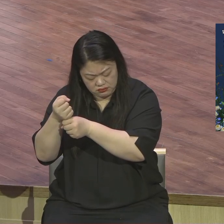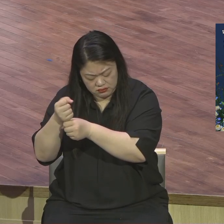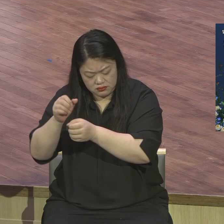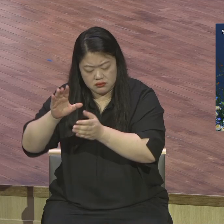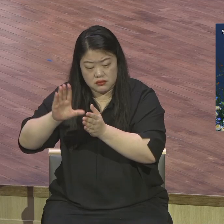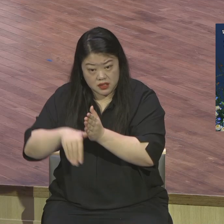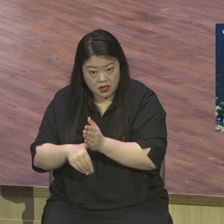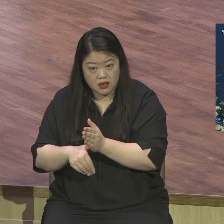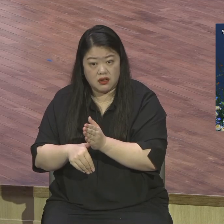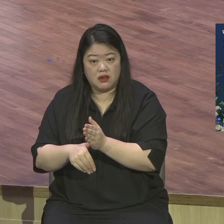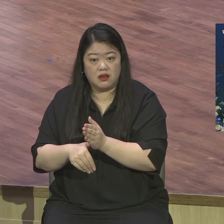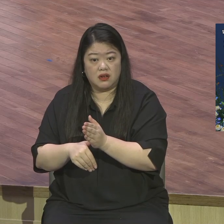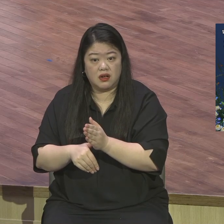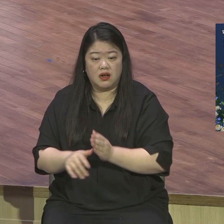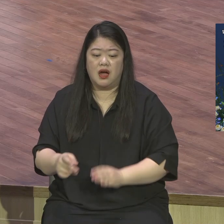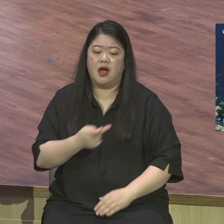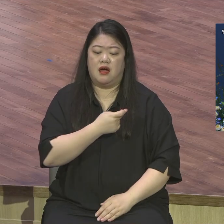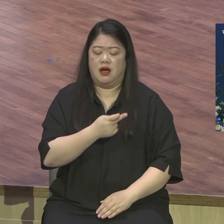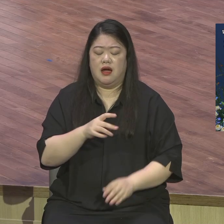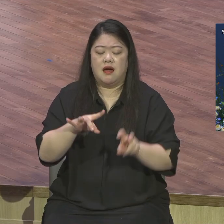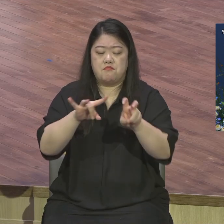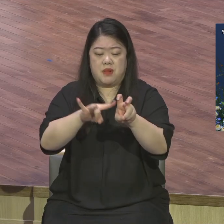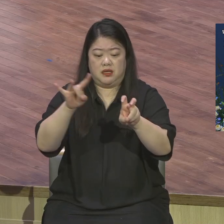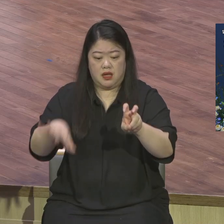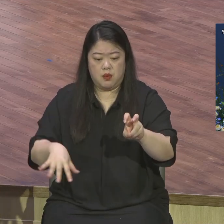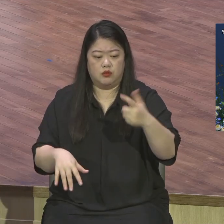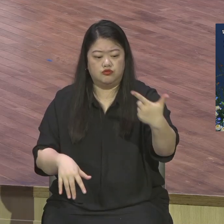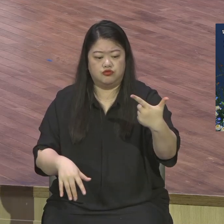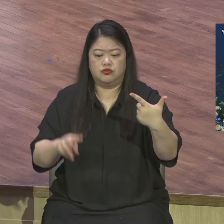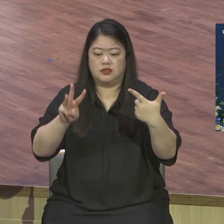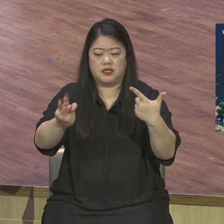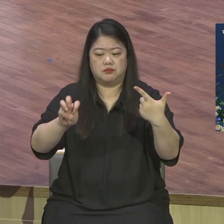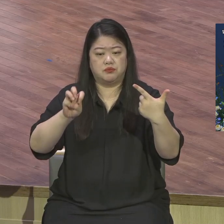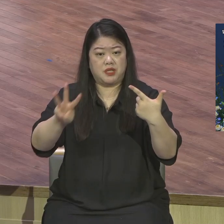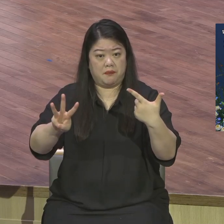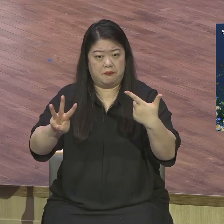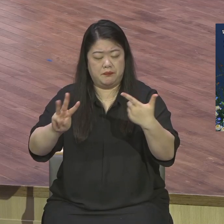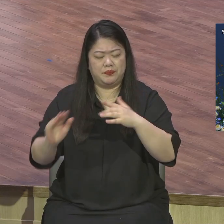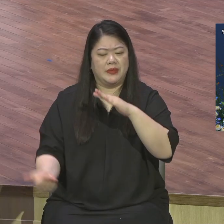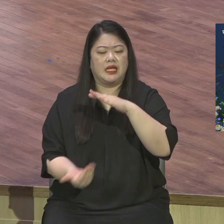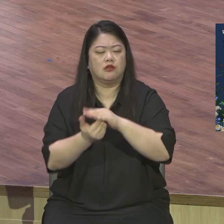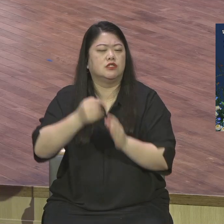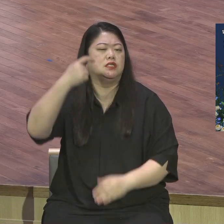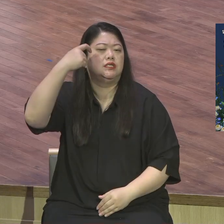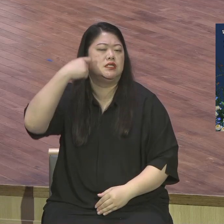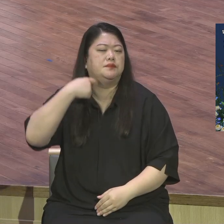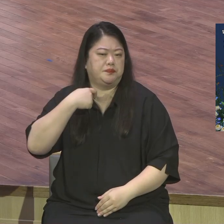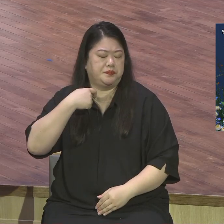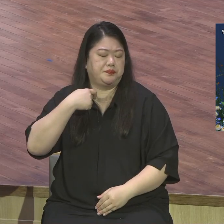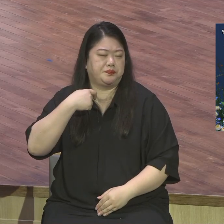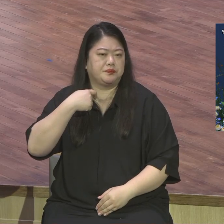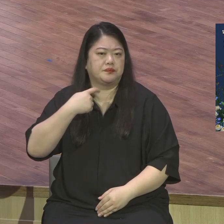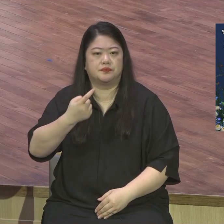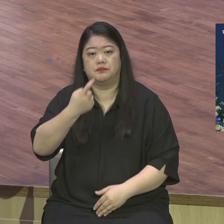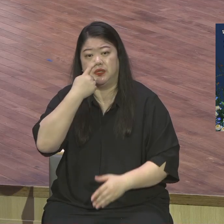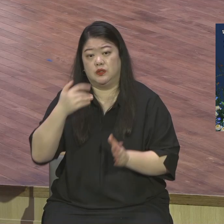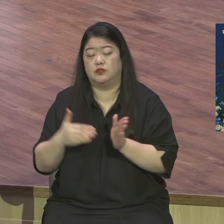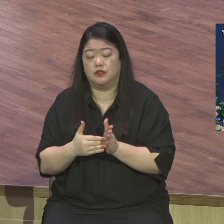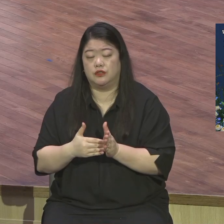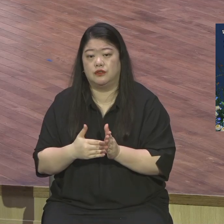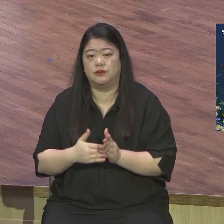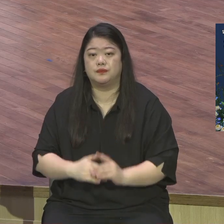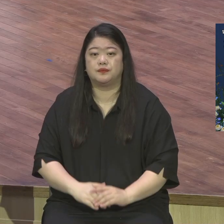6장 33절의 말씀이에요 그대로 성시되어 버립니다 영계 모드승도들